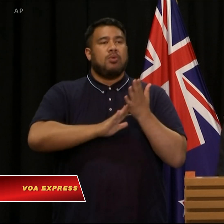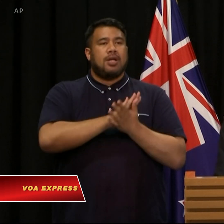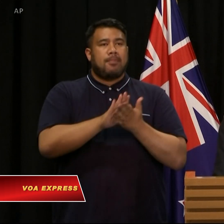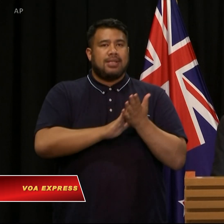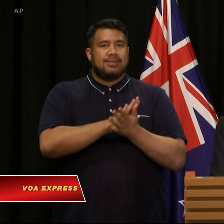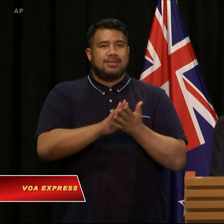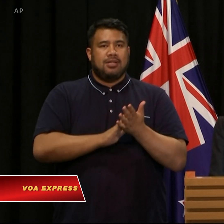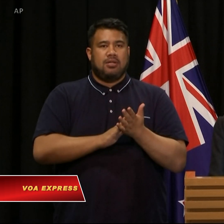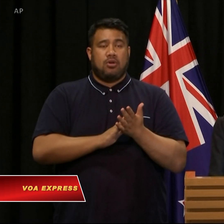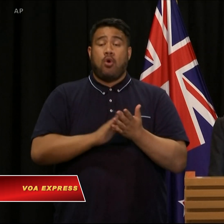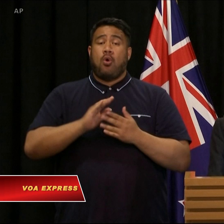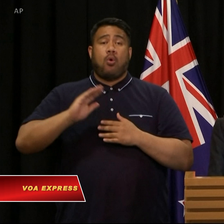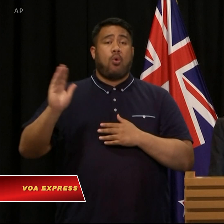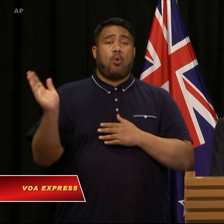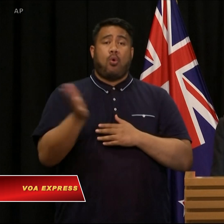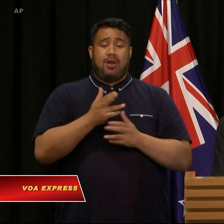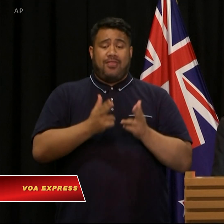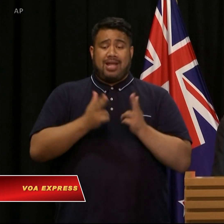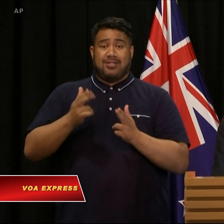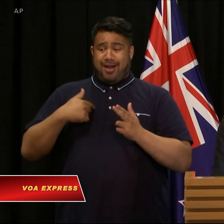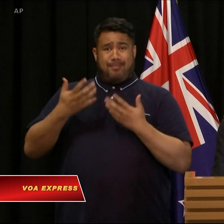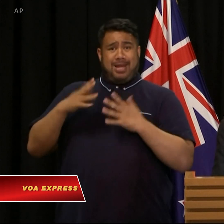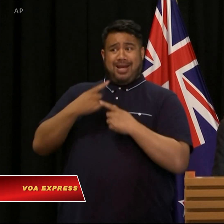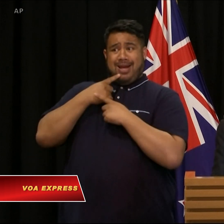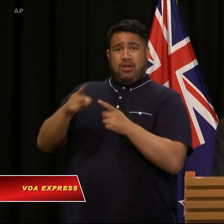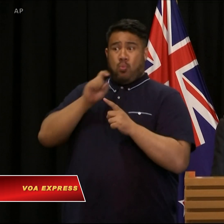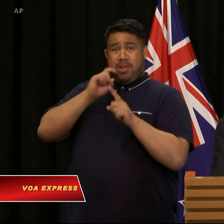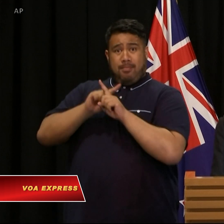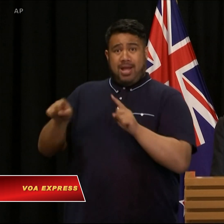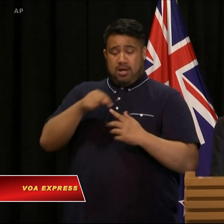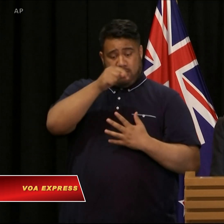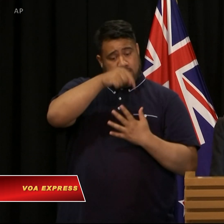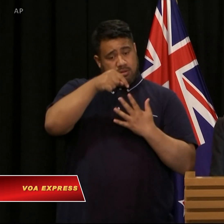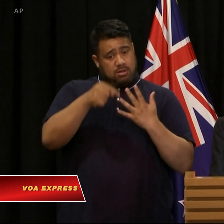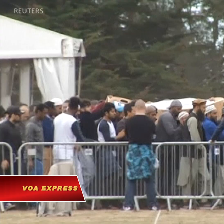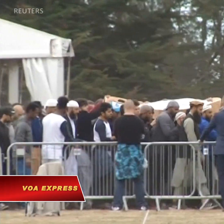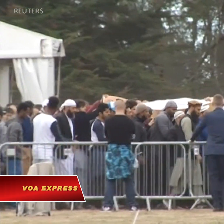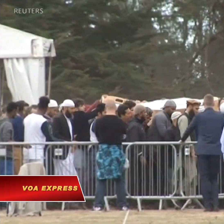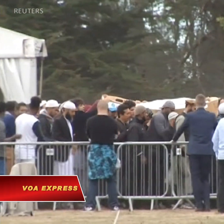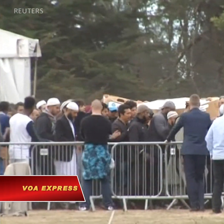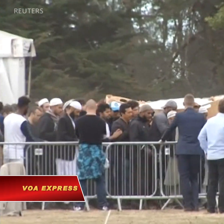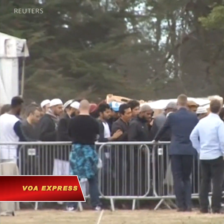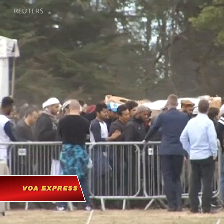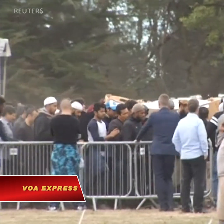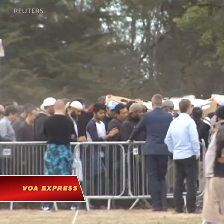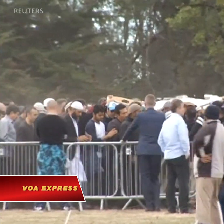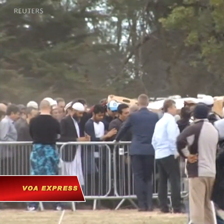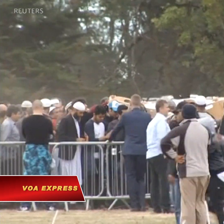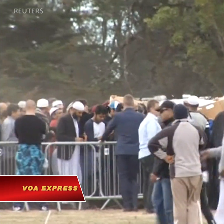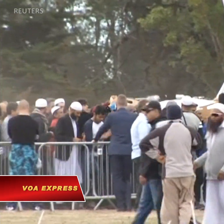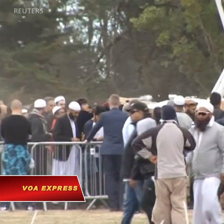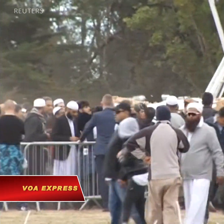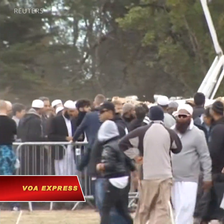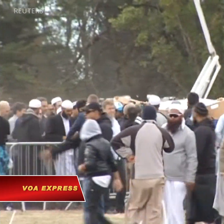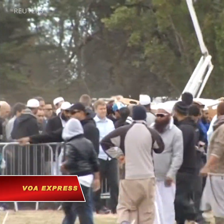điều luật mới thắt chặt hơn về súng ống. Quyết định được đưa ra sau vụ xả súng đẫm máu nhất ở New Zealand làm 50 người thiệt mạng. Bà Ardern